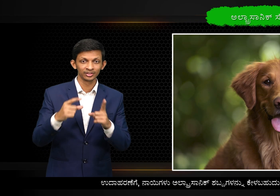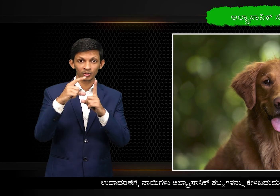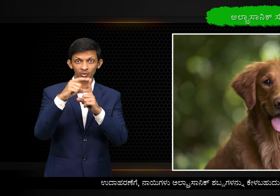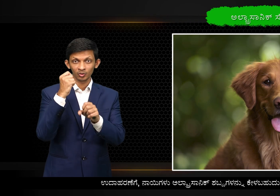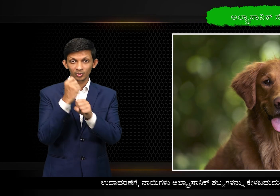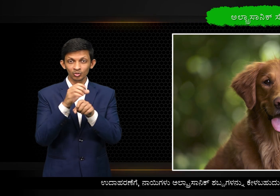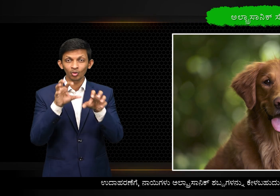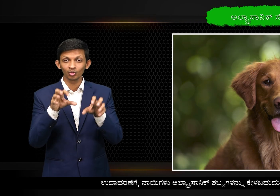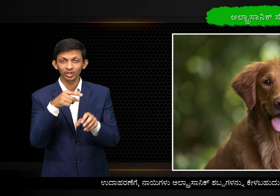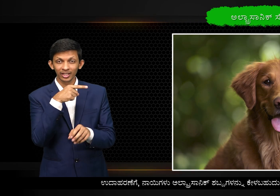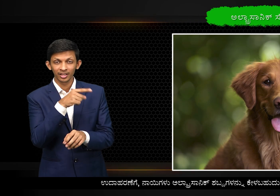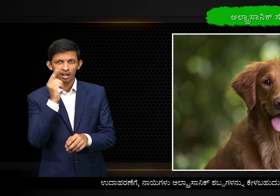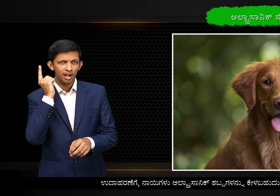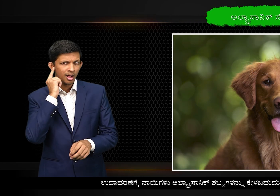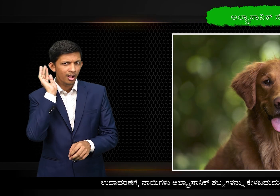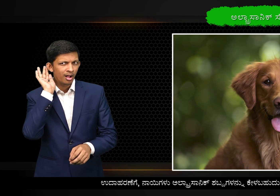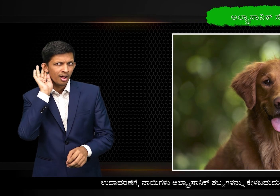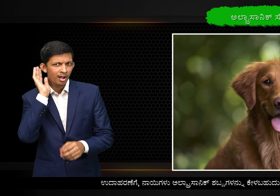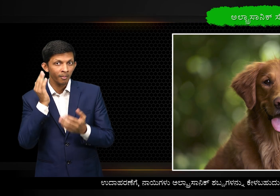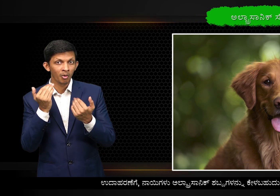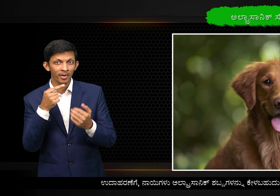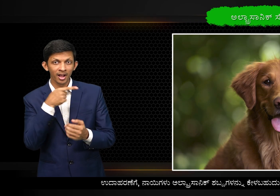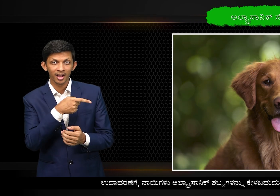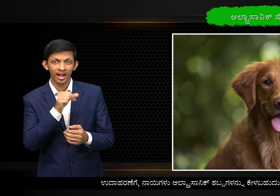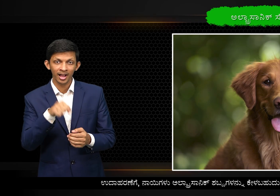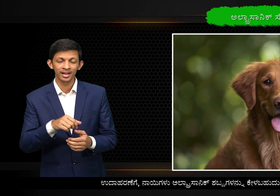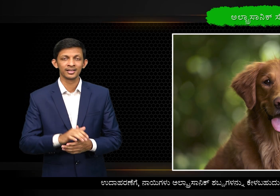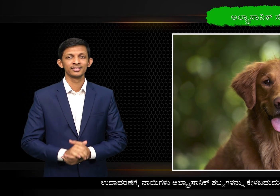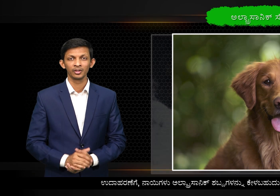ಉದಾಹರಣೆಗೆ, ನಾಯಿಗಳು ಅಲ್ಟ್ರಾಸಾನಿಕ್ ಶಬ್ದಗಳನ್ನು ಕೇಳಬಹುದು.